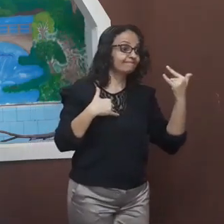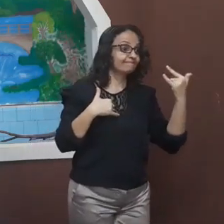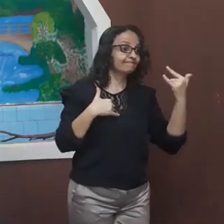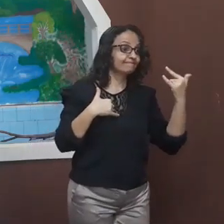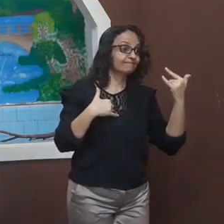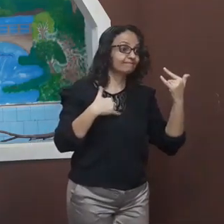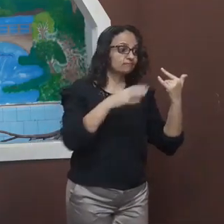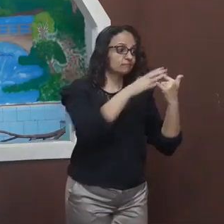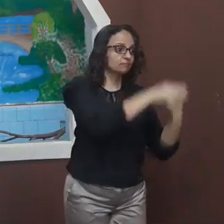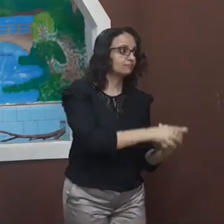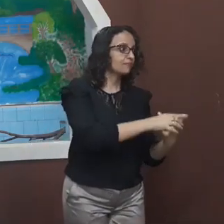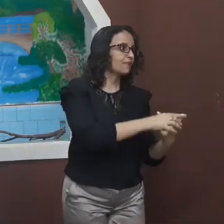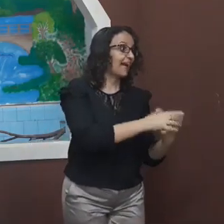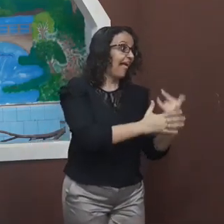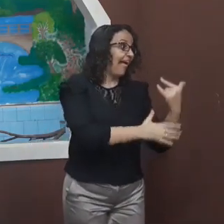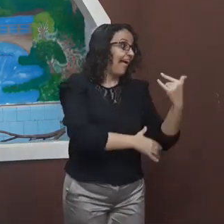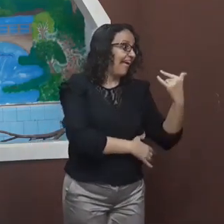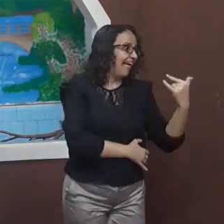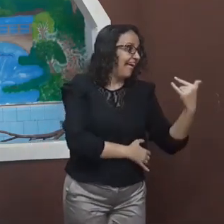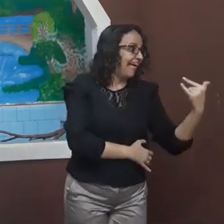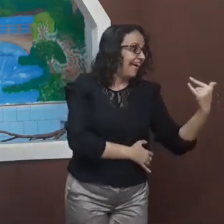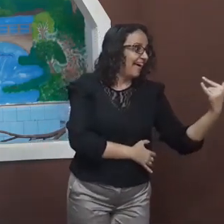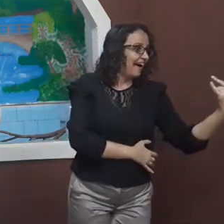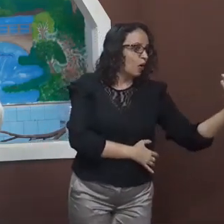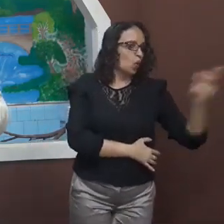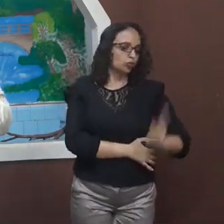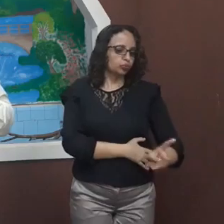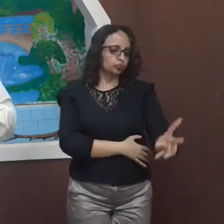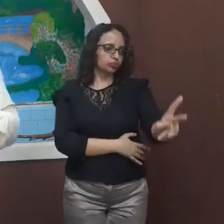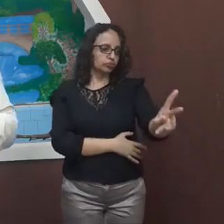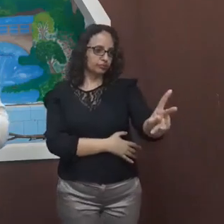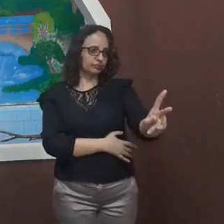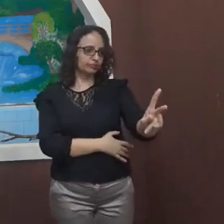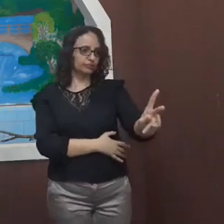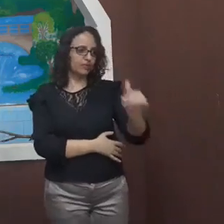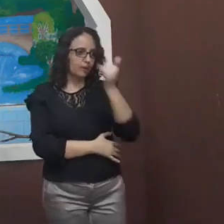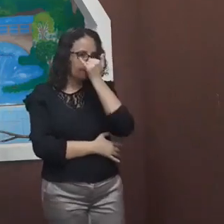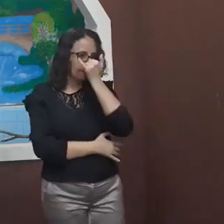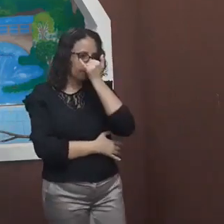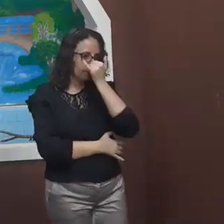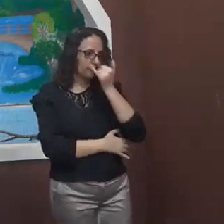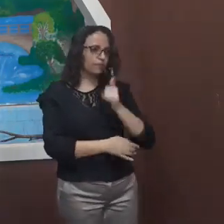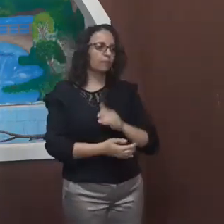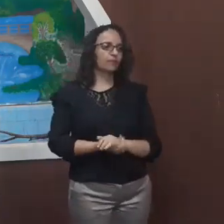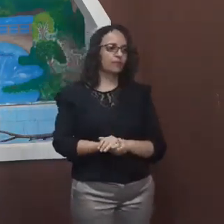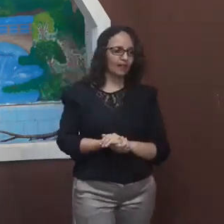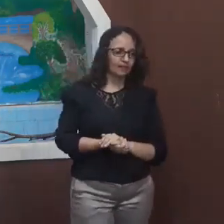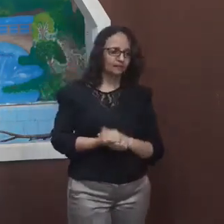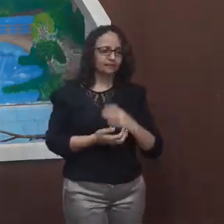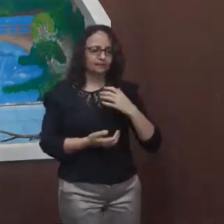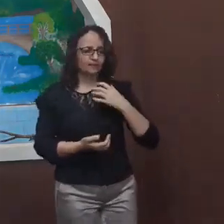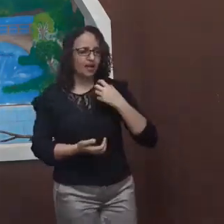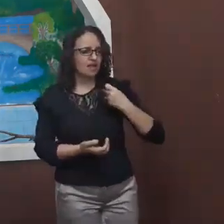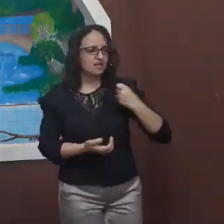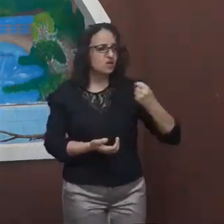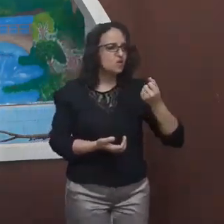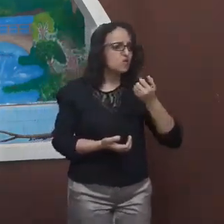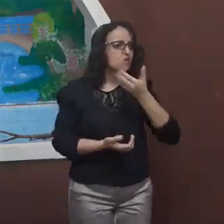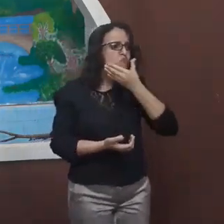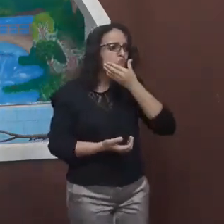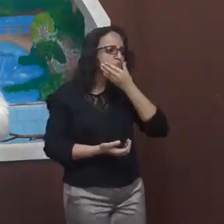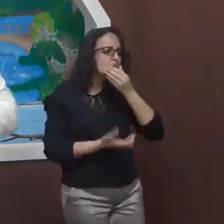isso, ele não tratou, ele cobiçou, ele deixou ser arrastado por essa cobiça, mandou uma carta para o